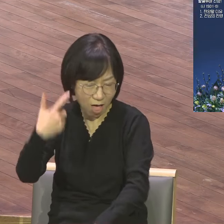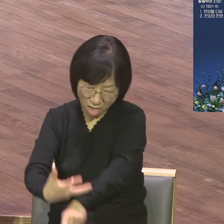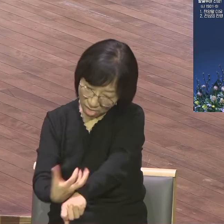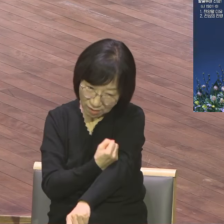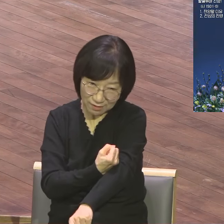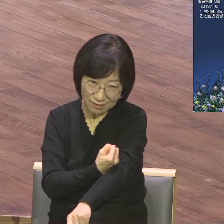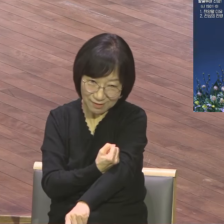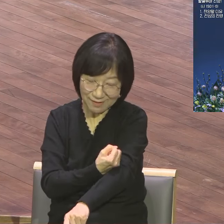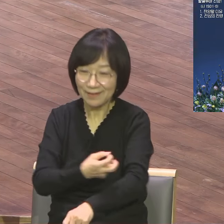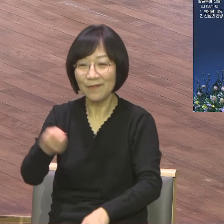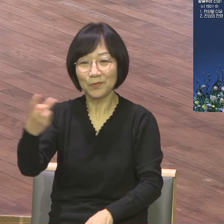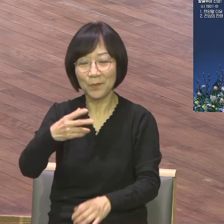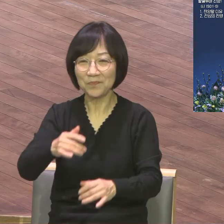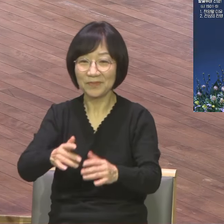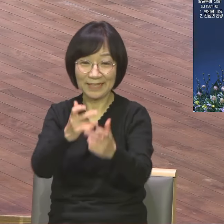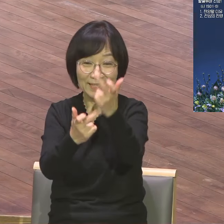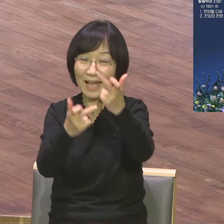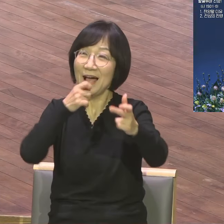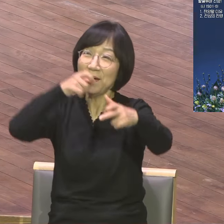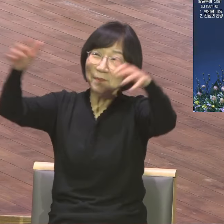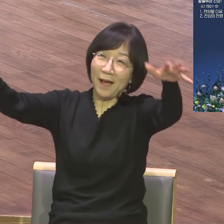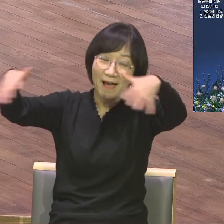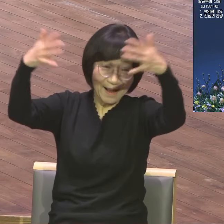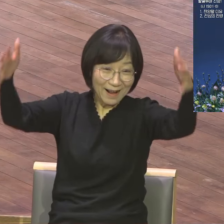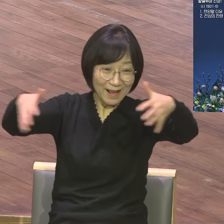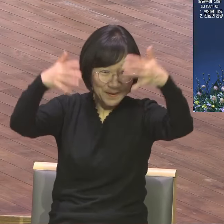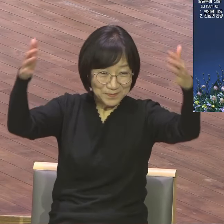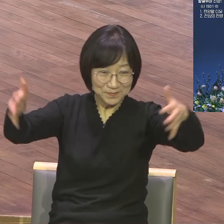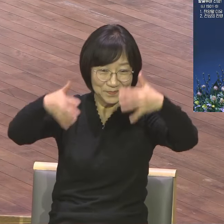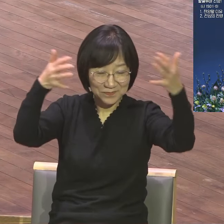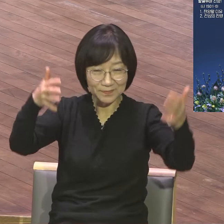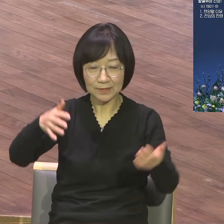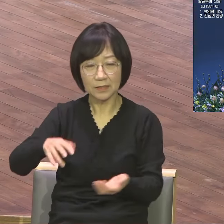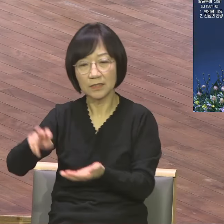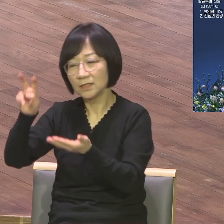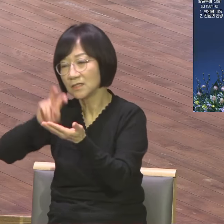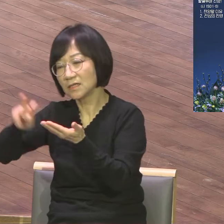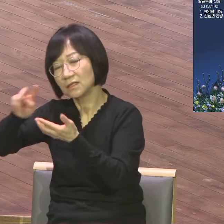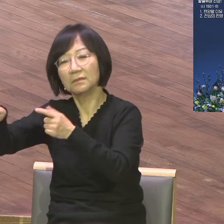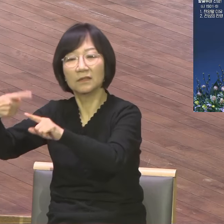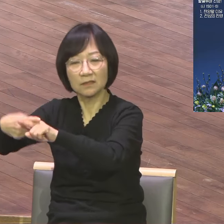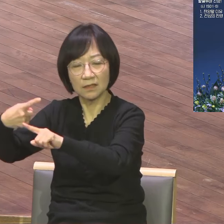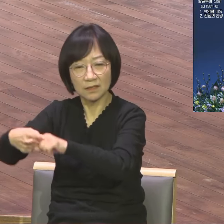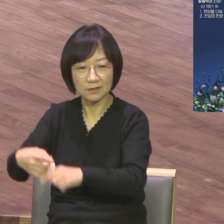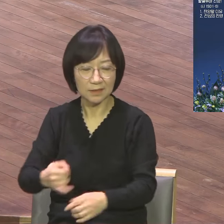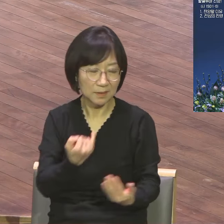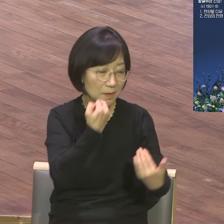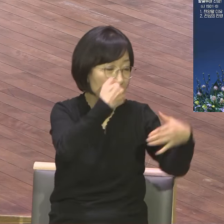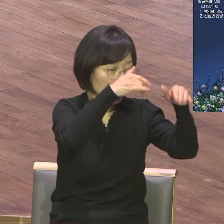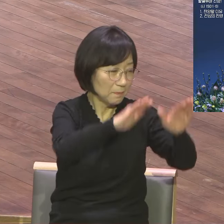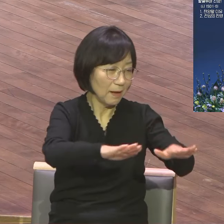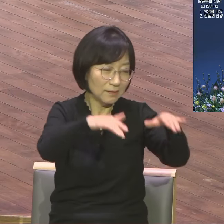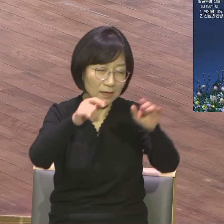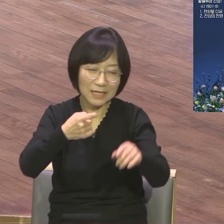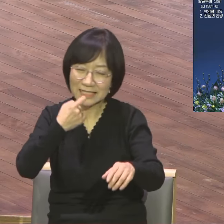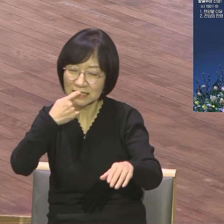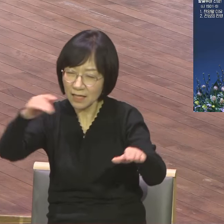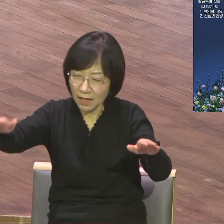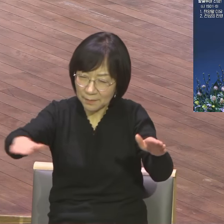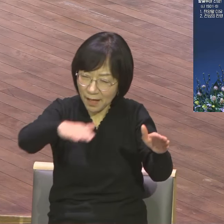산에 부는 바람이 수 없는 찬양의 숨결이며 바다의 파도 소리가 그를